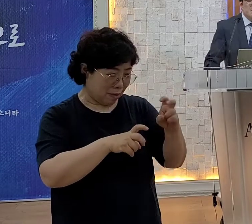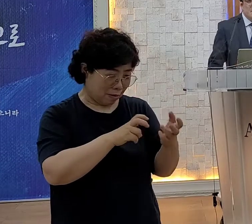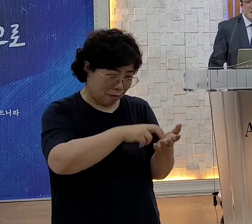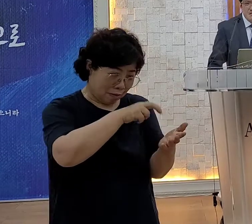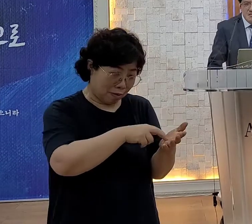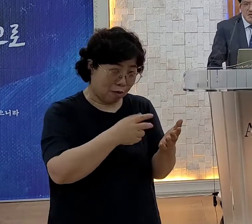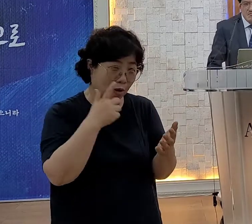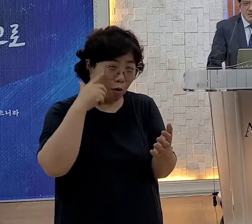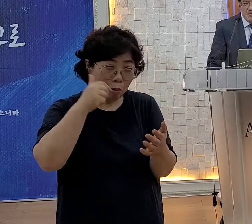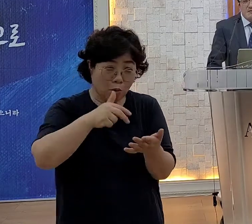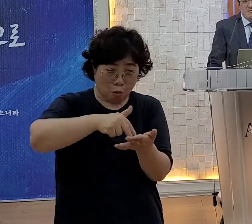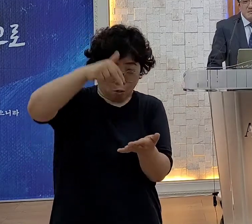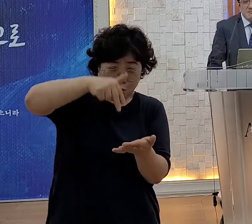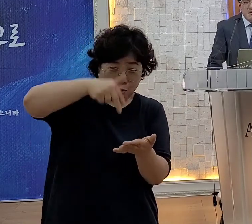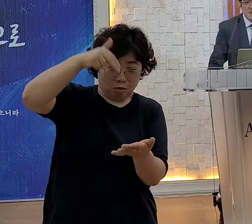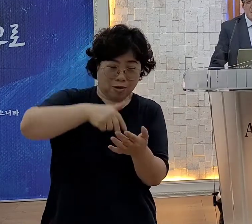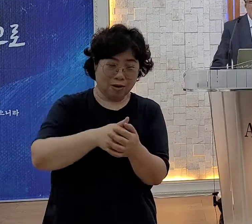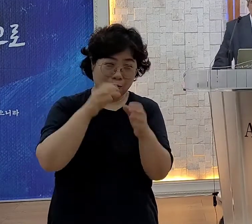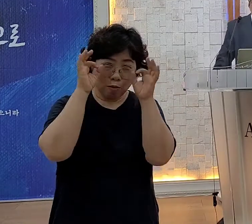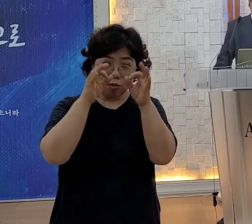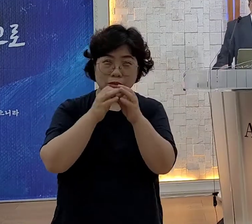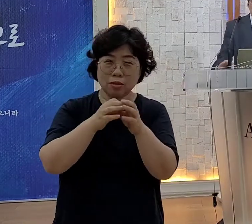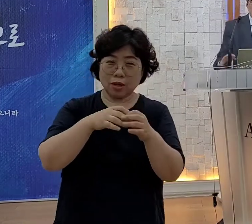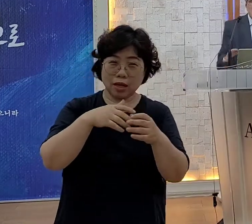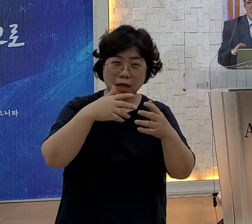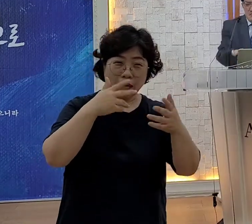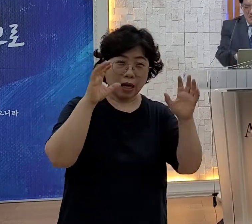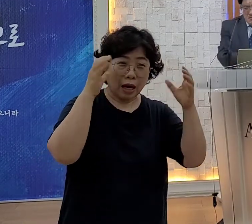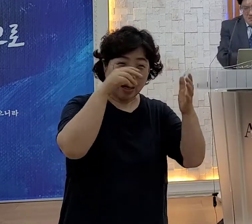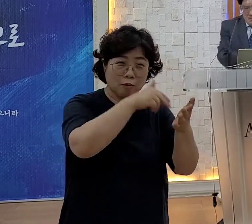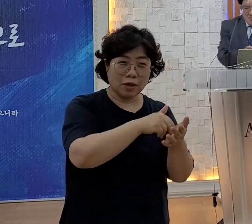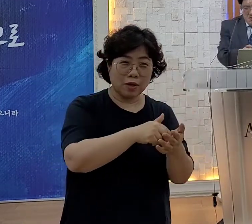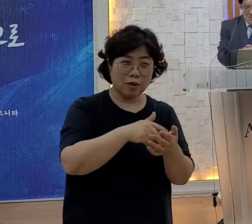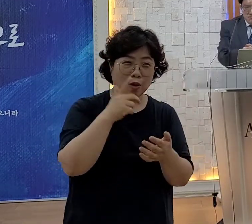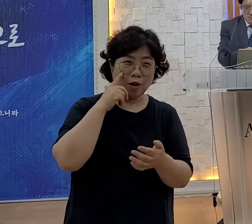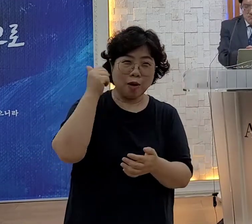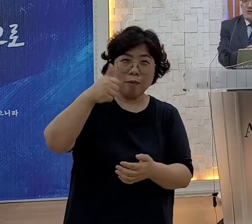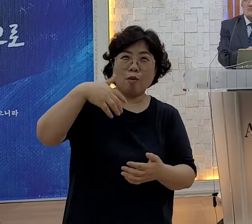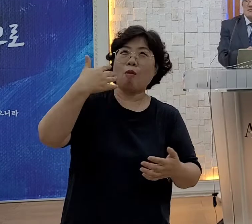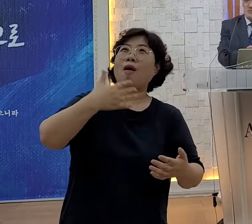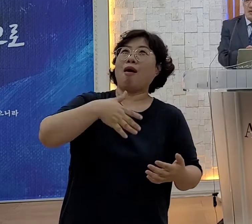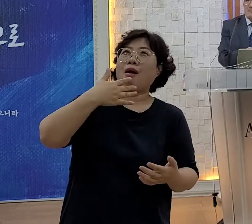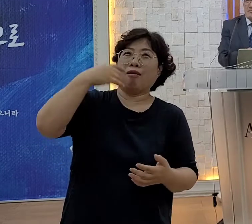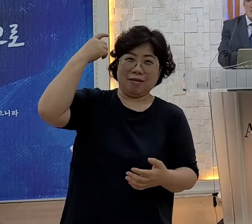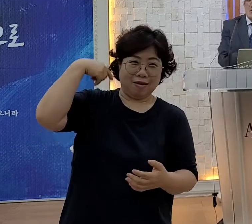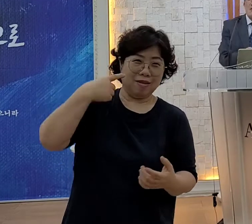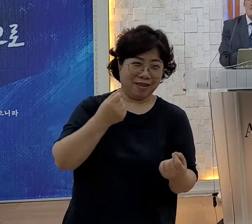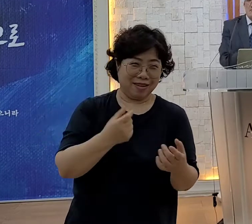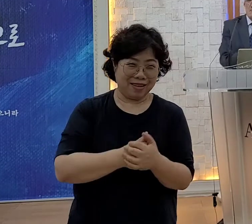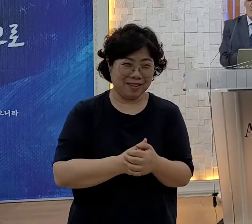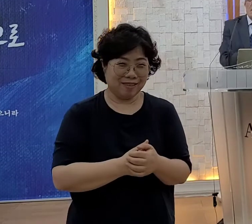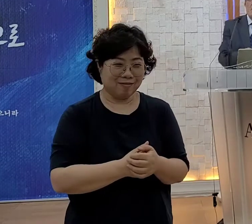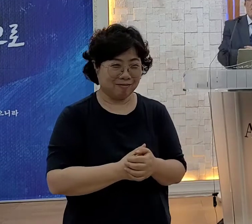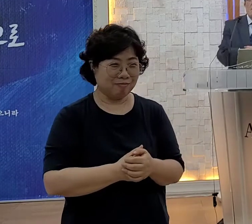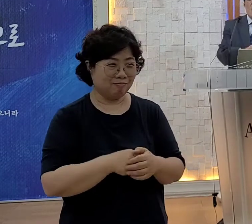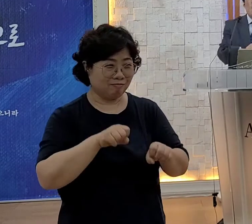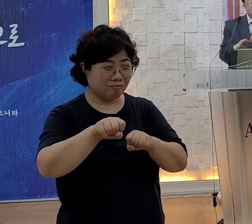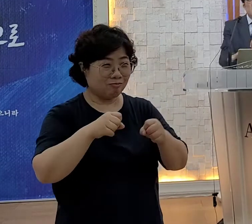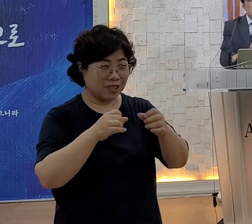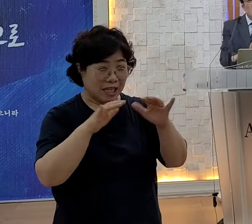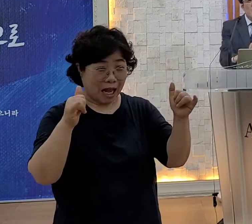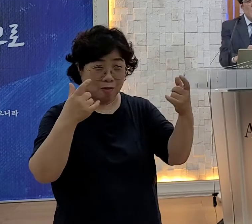어릴 때 봤던 영화들 있지 않습니까? 그런 것처럼 막 엄청난 막 무술하는 사람처럼 대단하게 보였어요. 이제